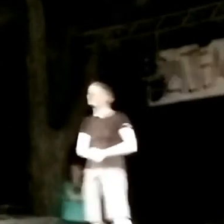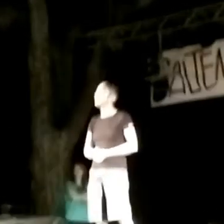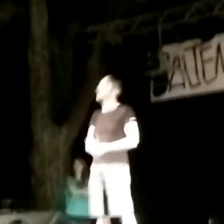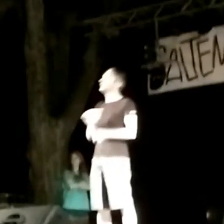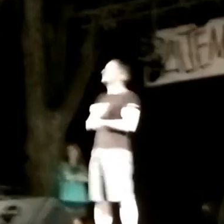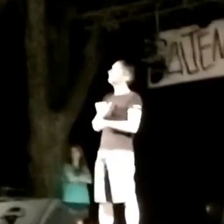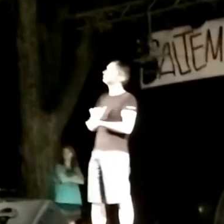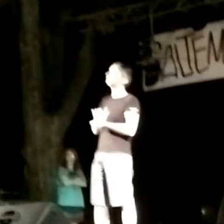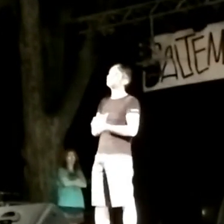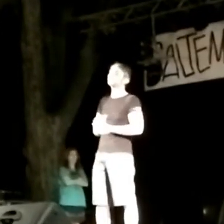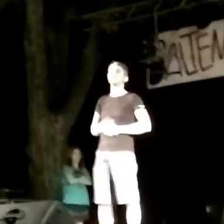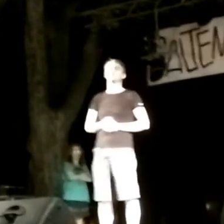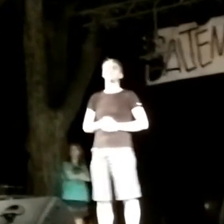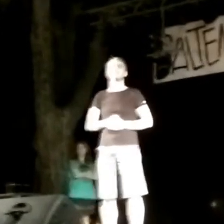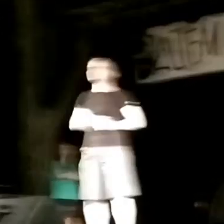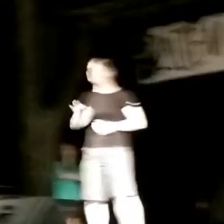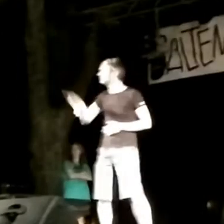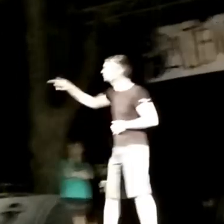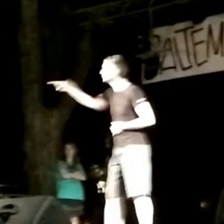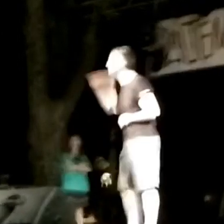espera. Que ha demanat una pizza.